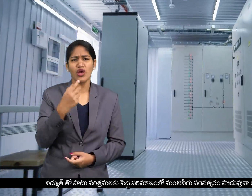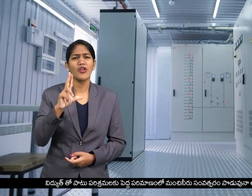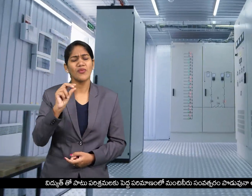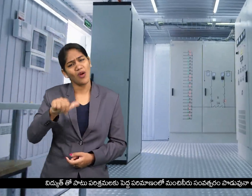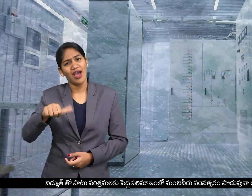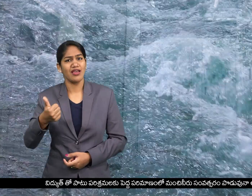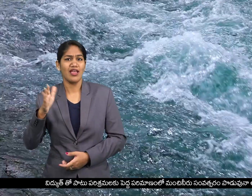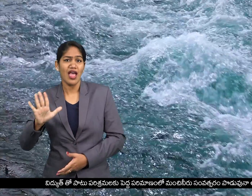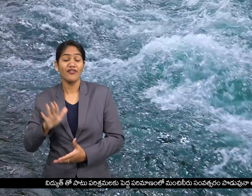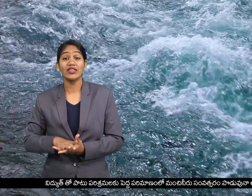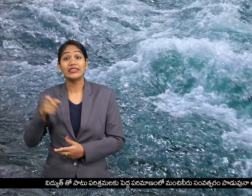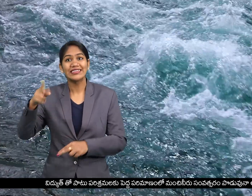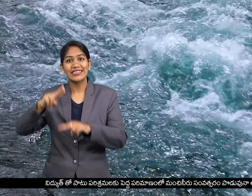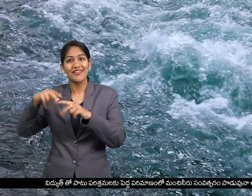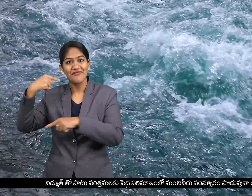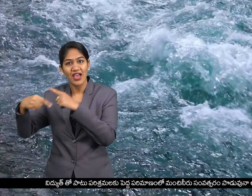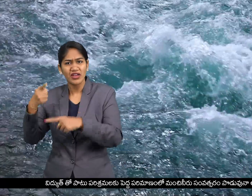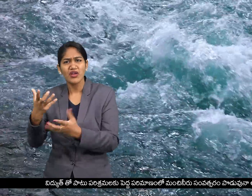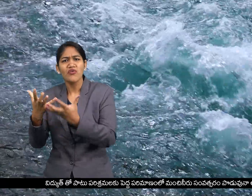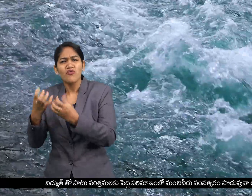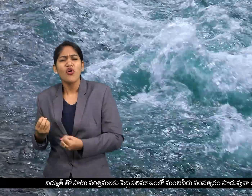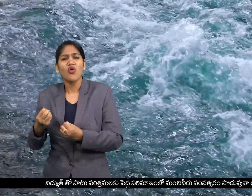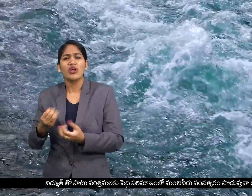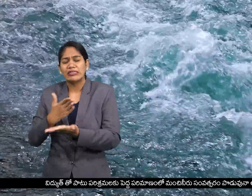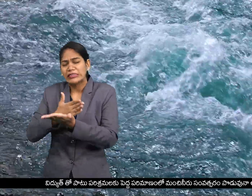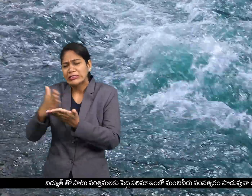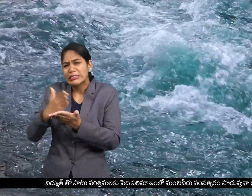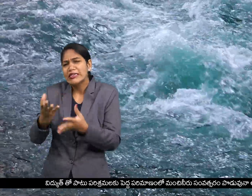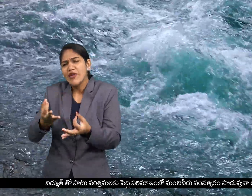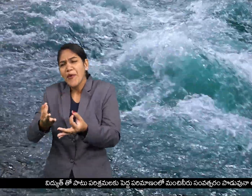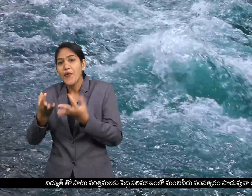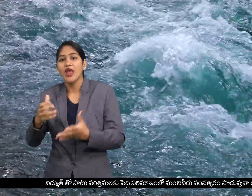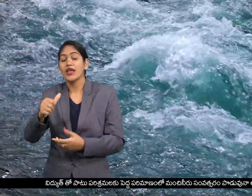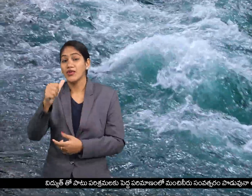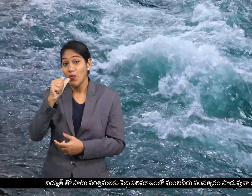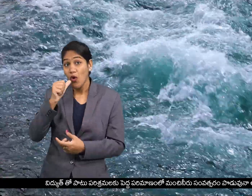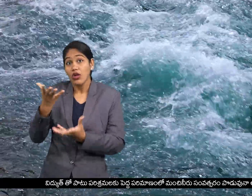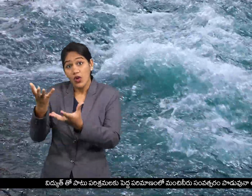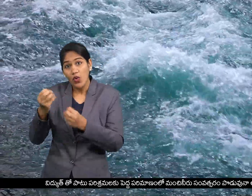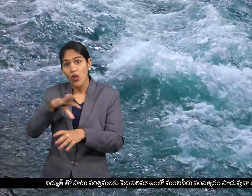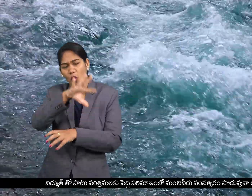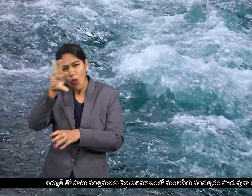విద్యుత్తో పాటు పరిశ్రమలకు పెద్ద పరిమాణంలో మంచినీరు సంవత్సరం పొడవునా అవసరమవుతుంది.